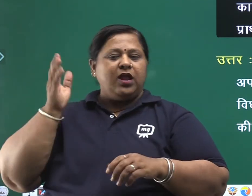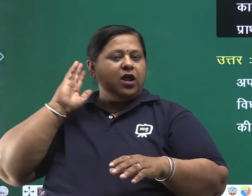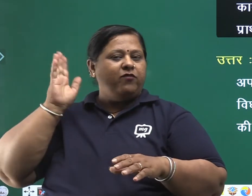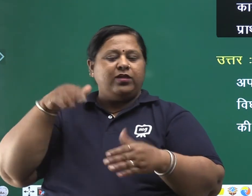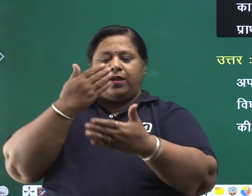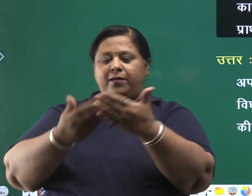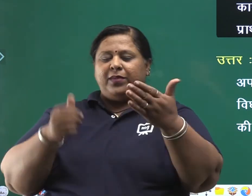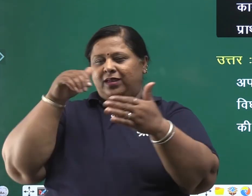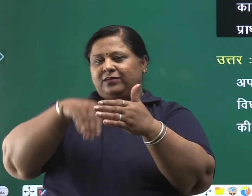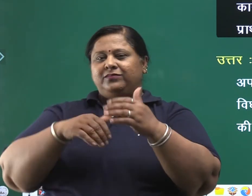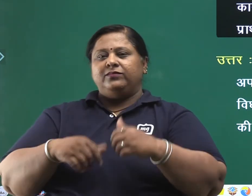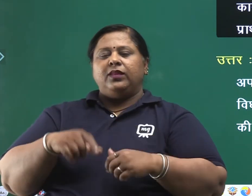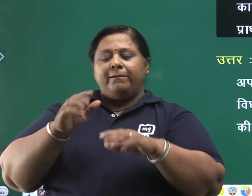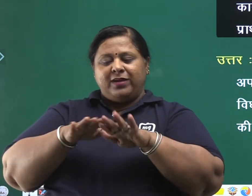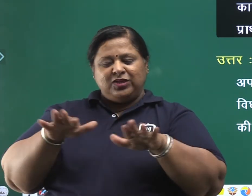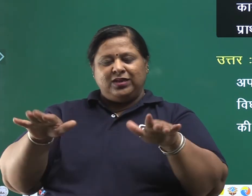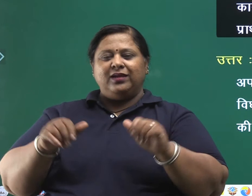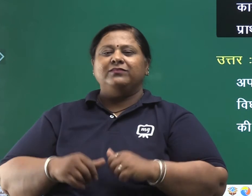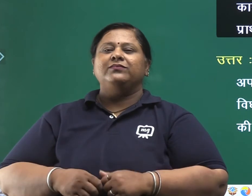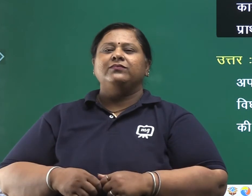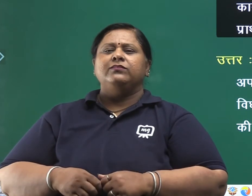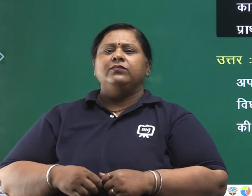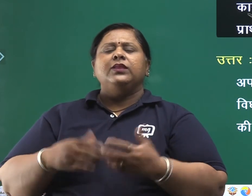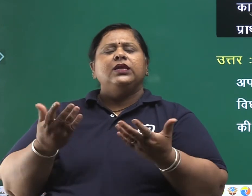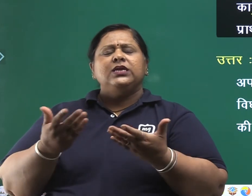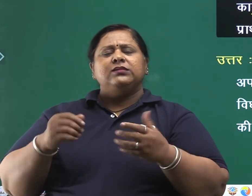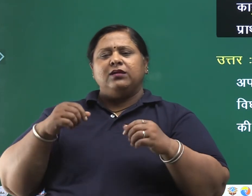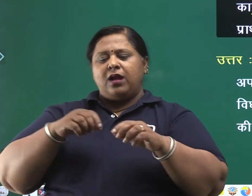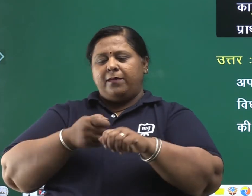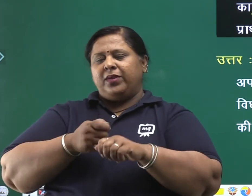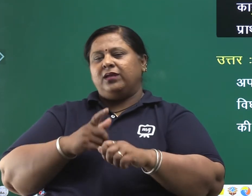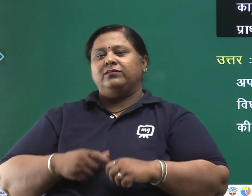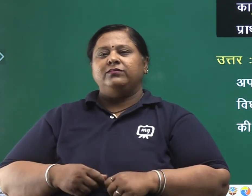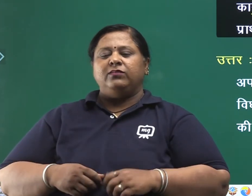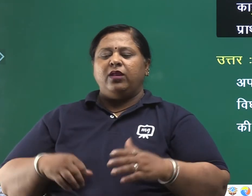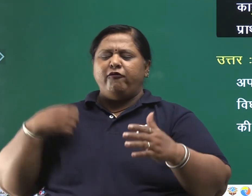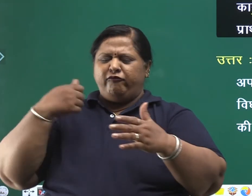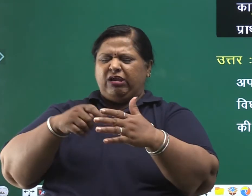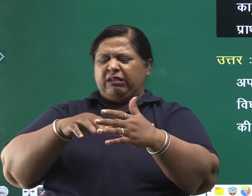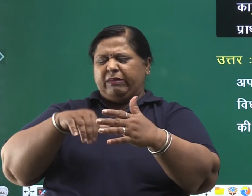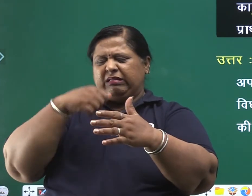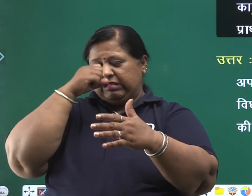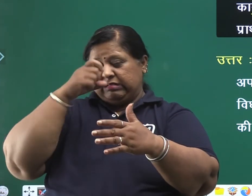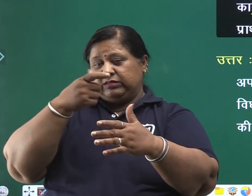में पंछी ने किस काम में विघ्न